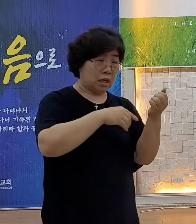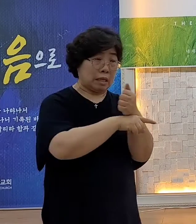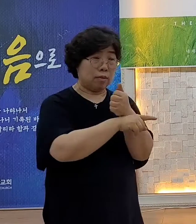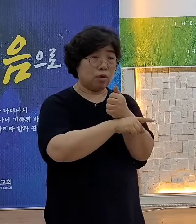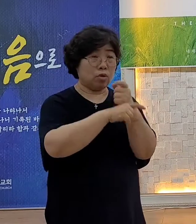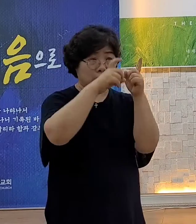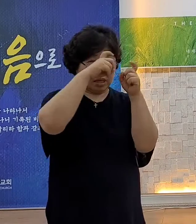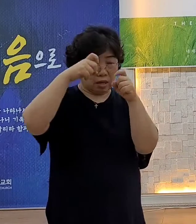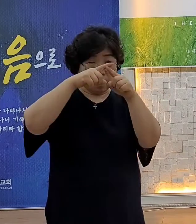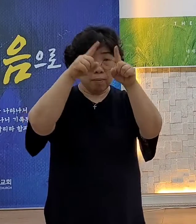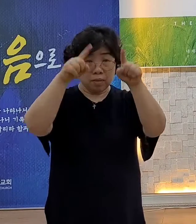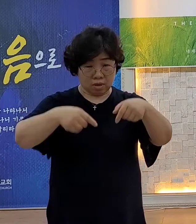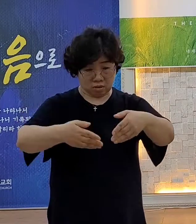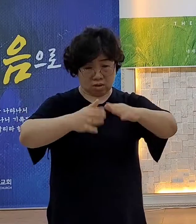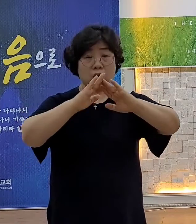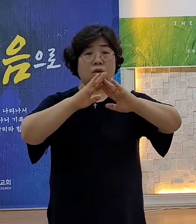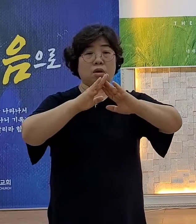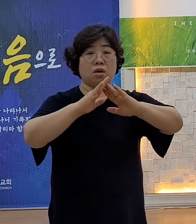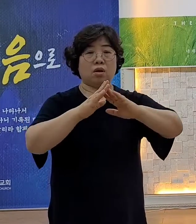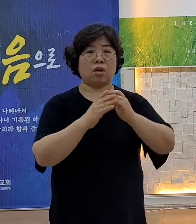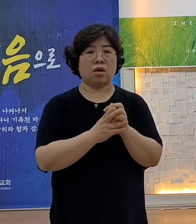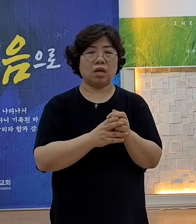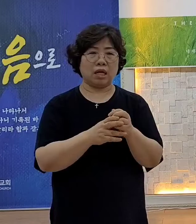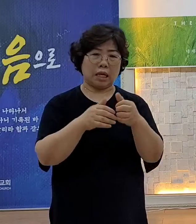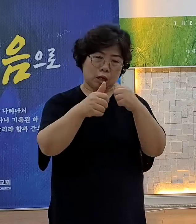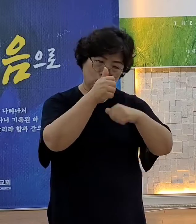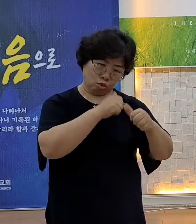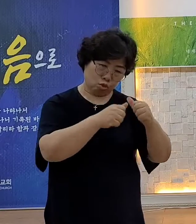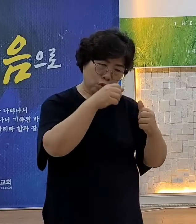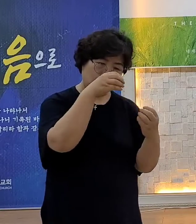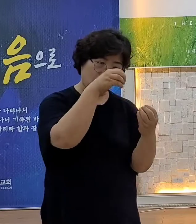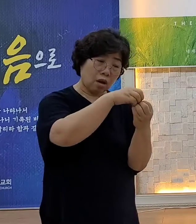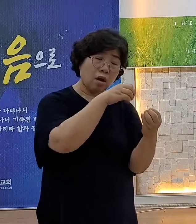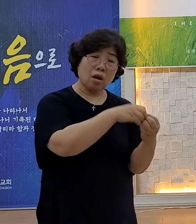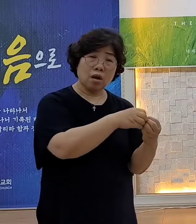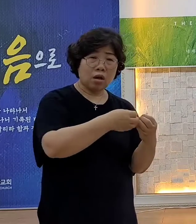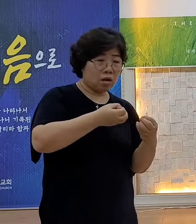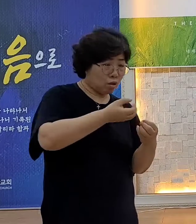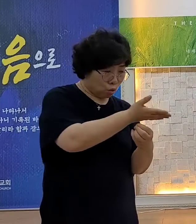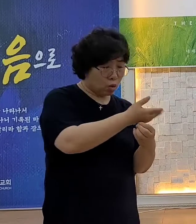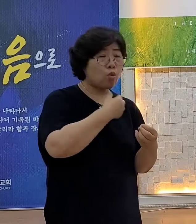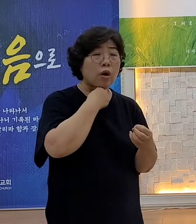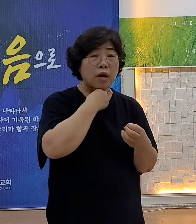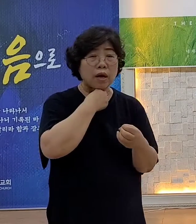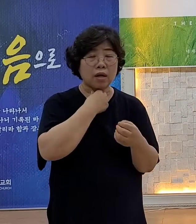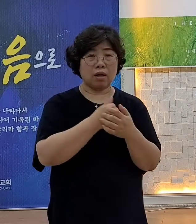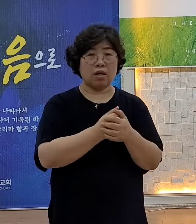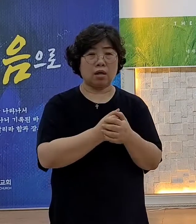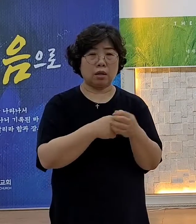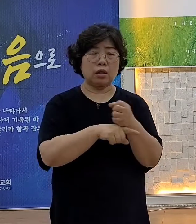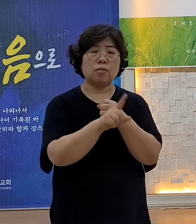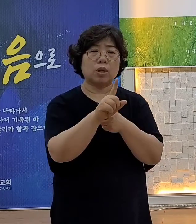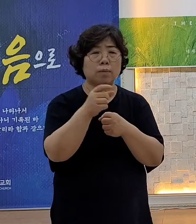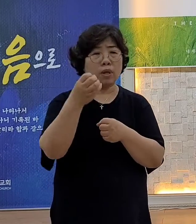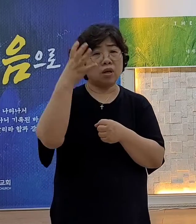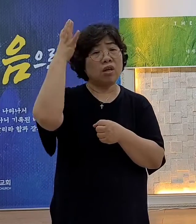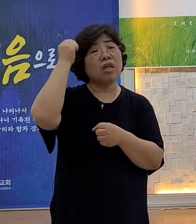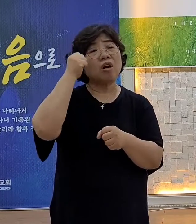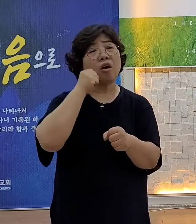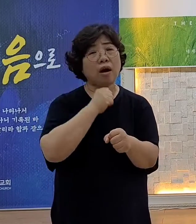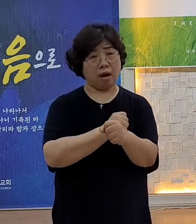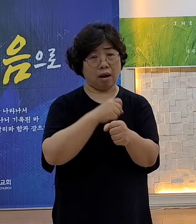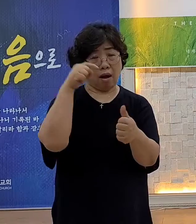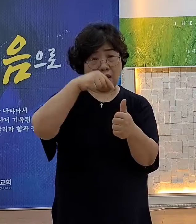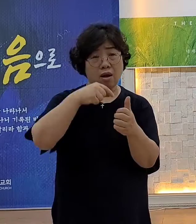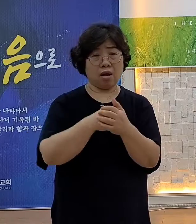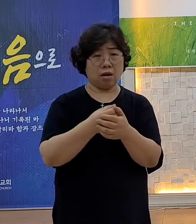물으면 뭐라고 하라고? 이것은 하나님께서 예전에 저 광야를 지나서 이 요단강을 건너 가나안